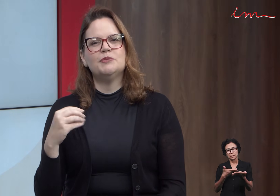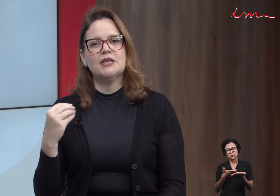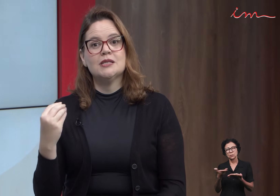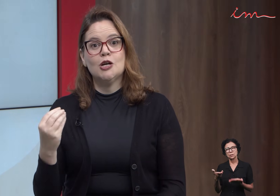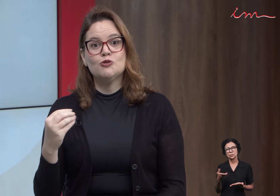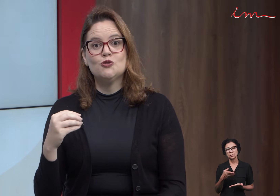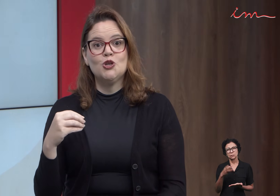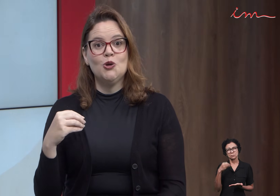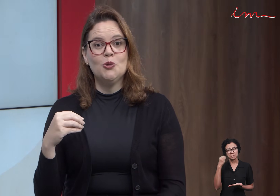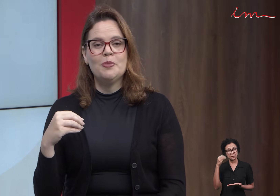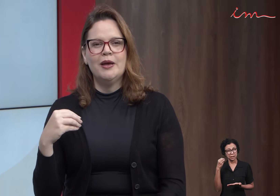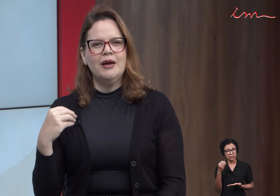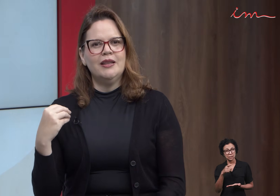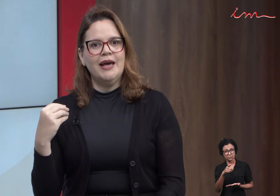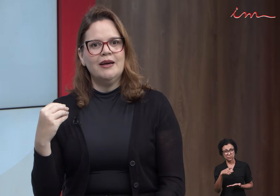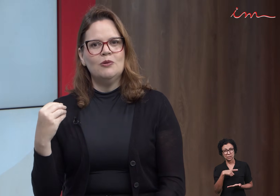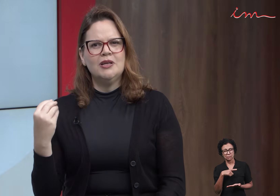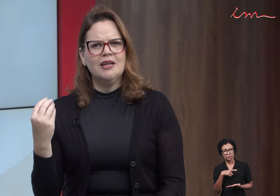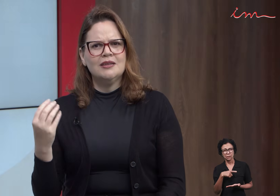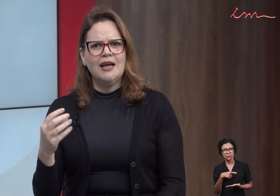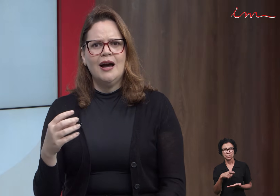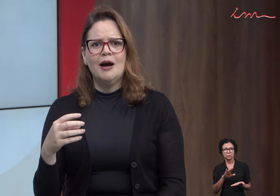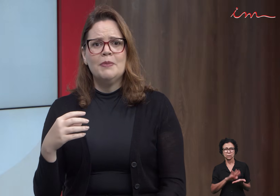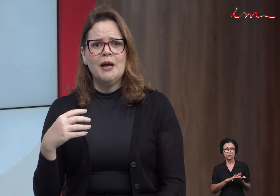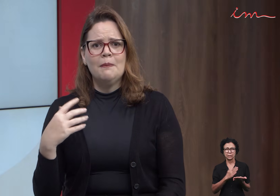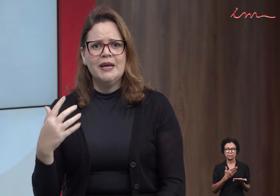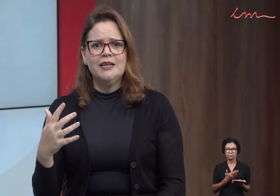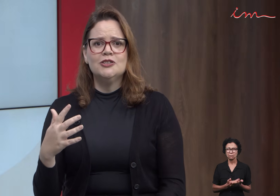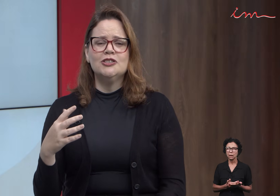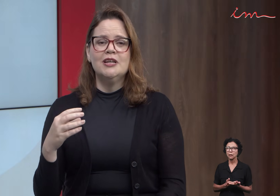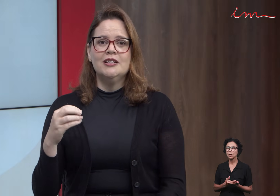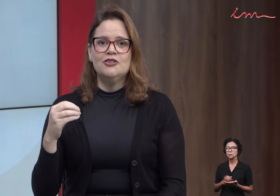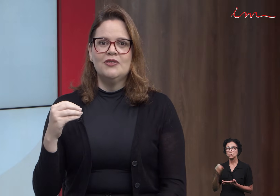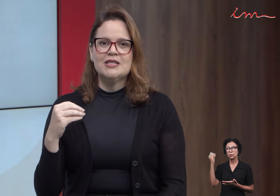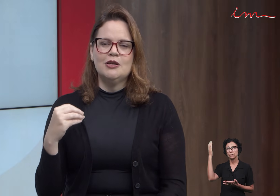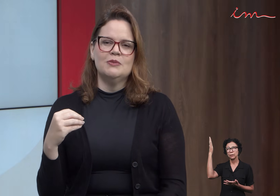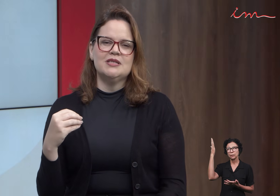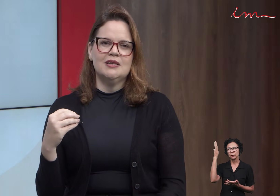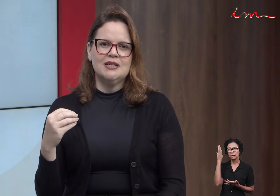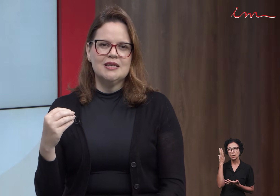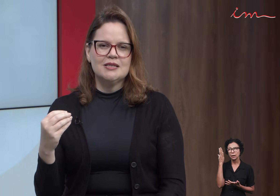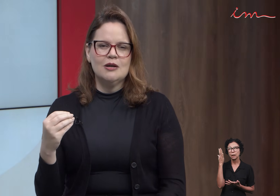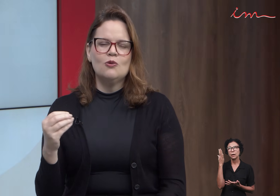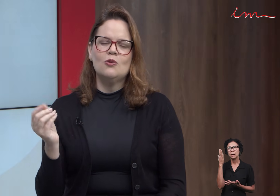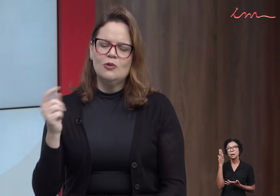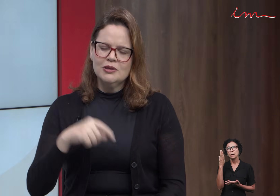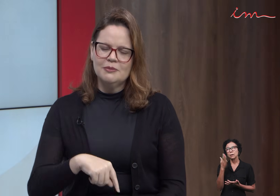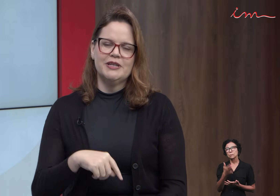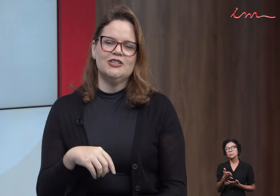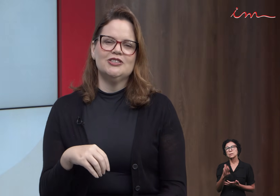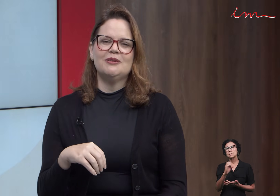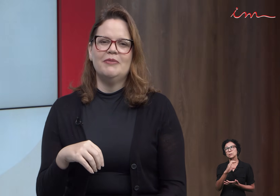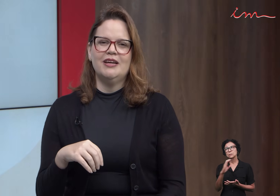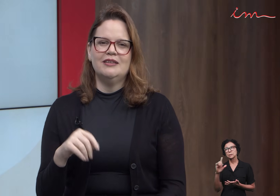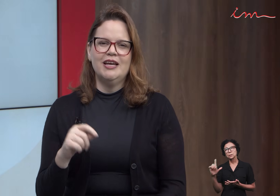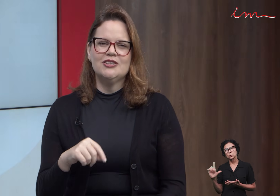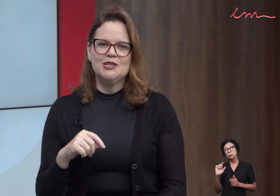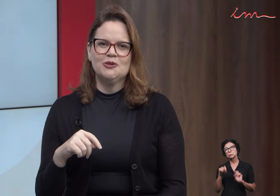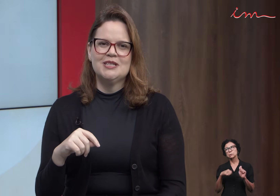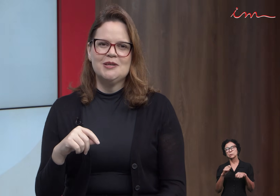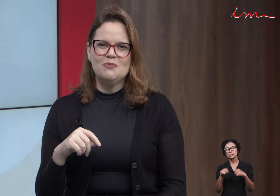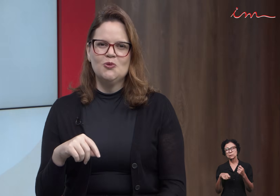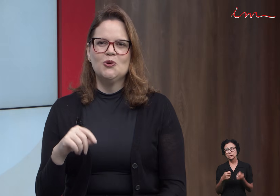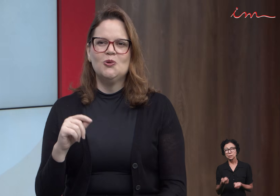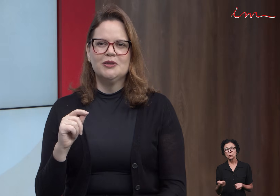com a interpretação, se o Senhor, né, orientar, abrir a mente de fazer uma sinalização, conta pra gente também, deixa